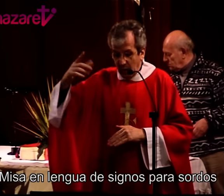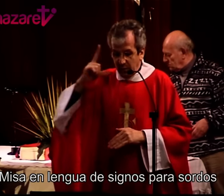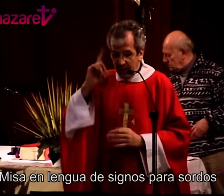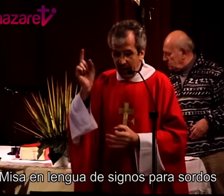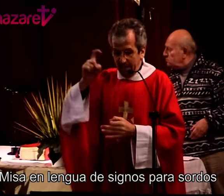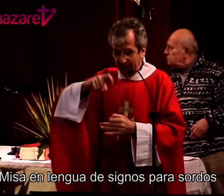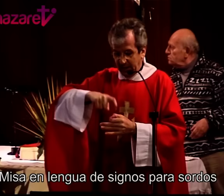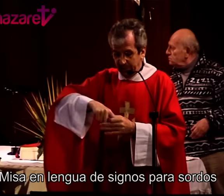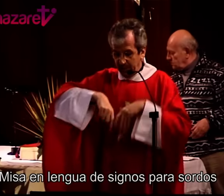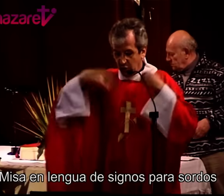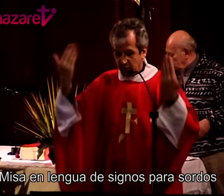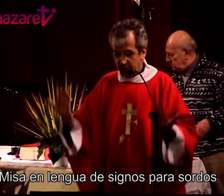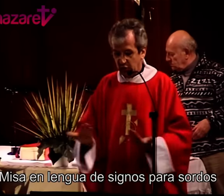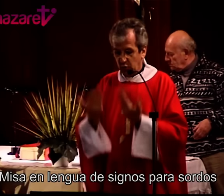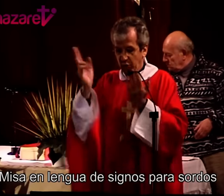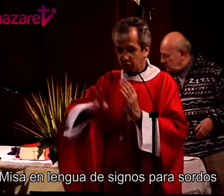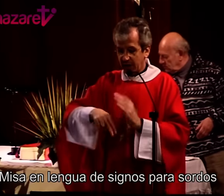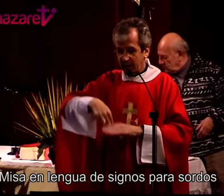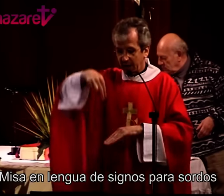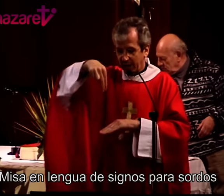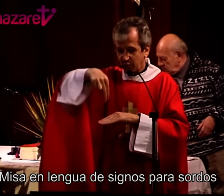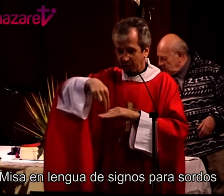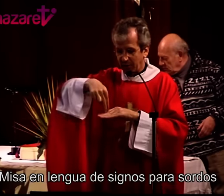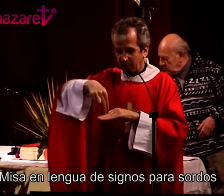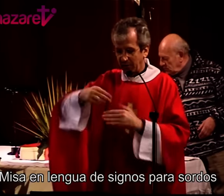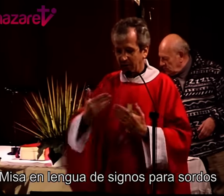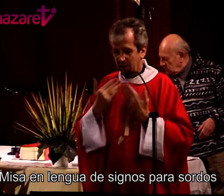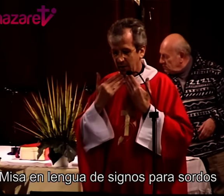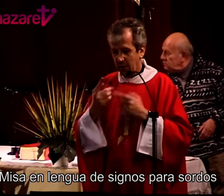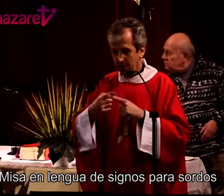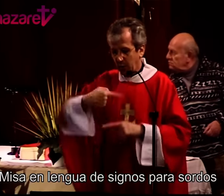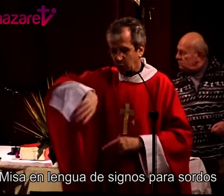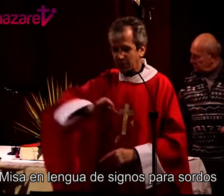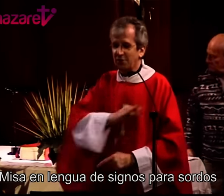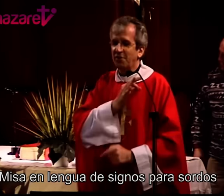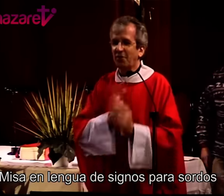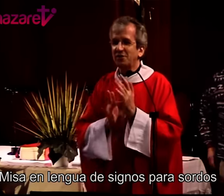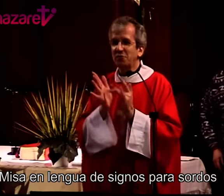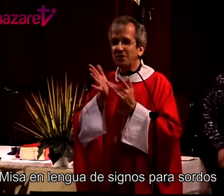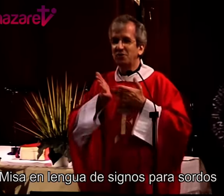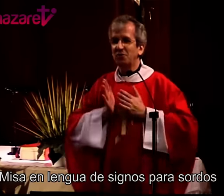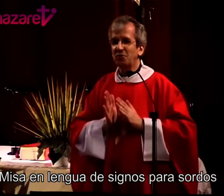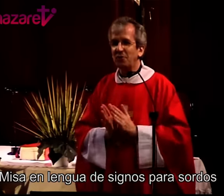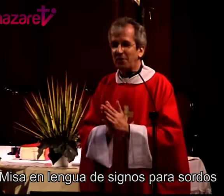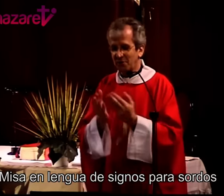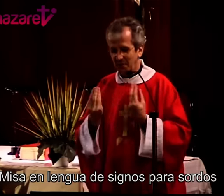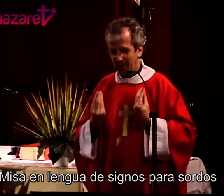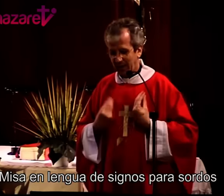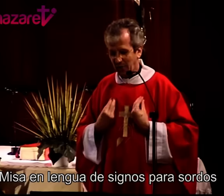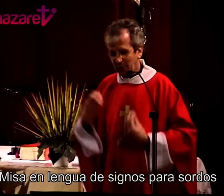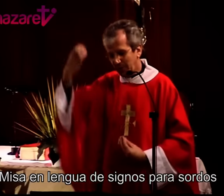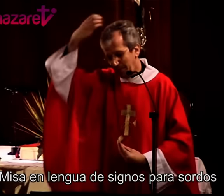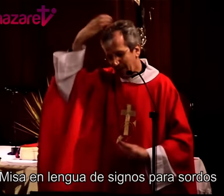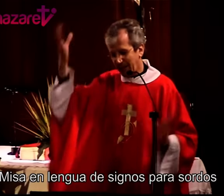y que un día participemos de su gloriosa resurrección. Por nuestro Señor Jesucristo, tu Hijo,